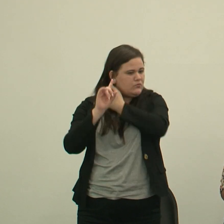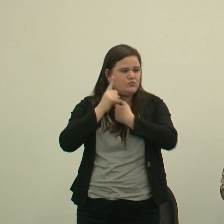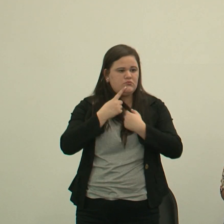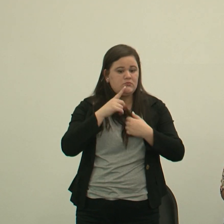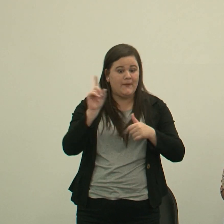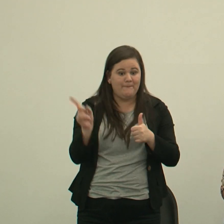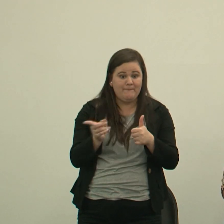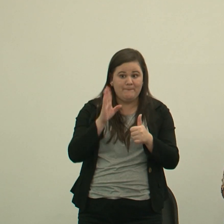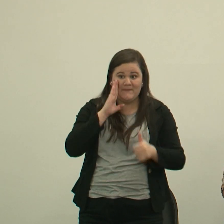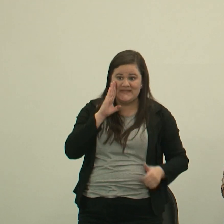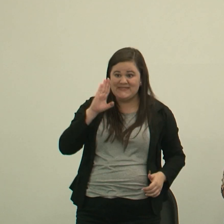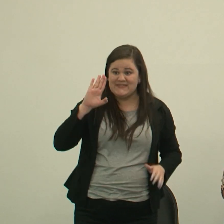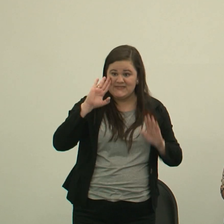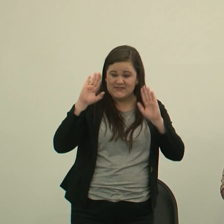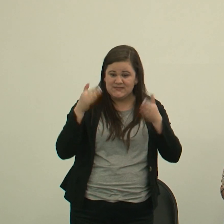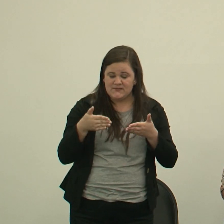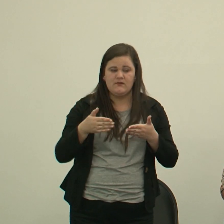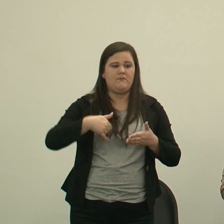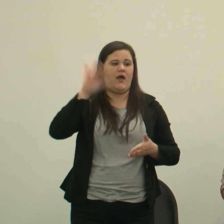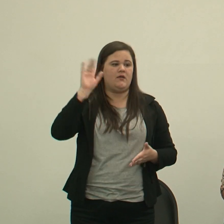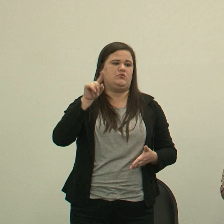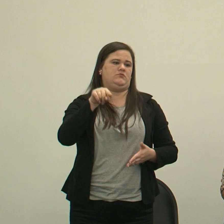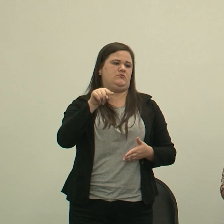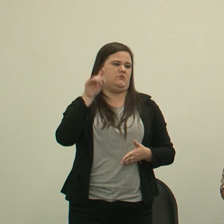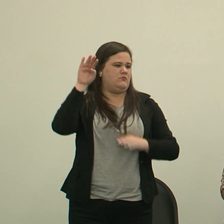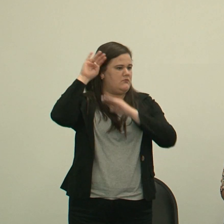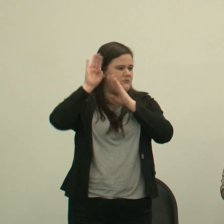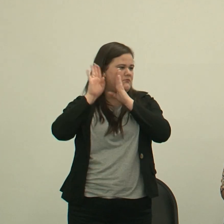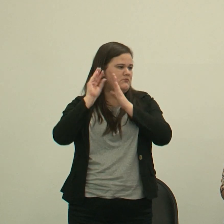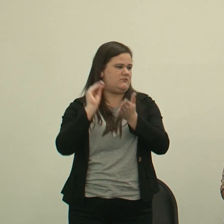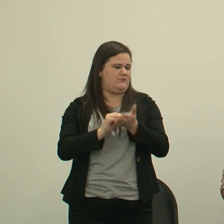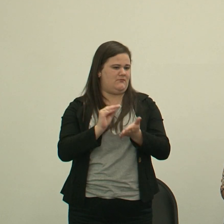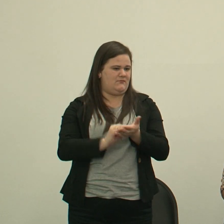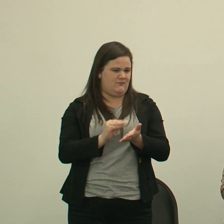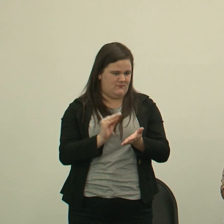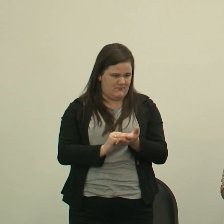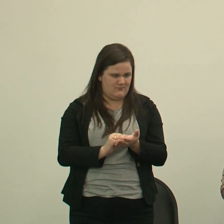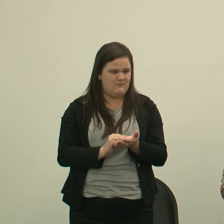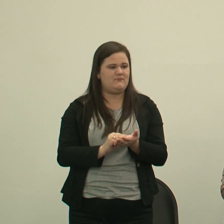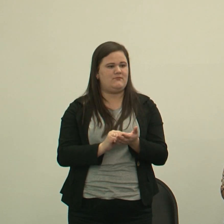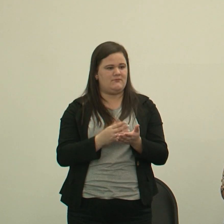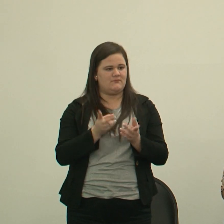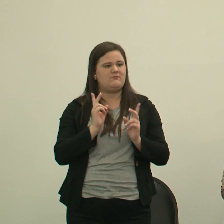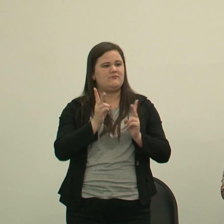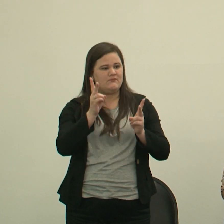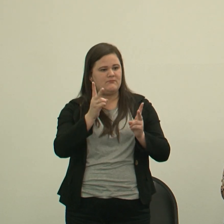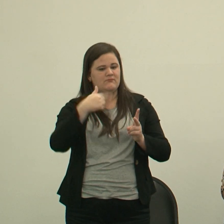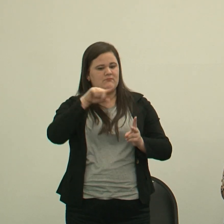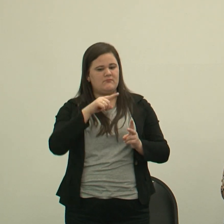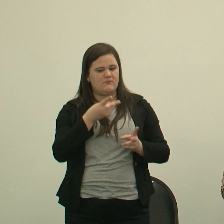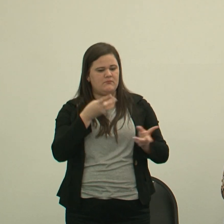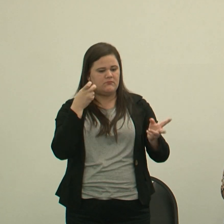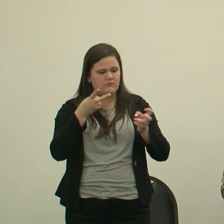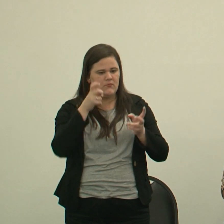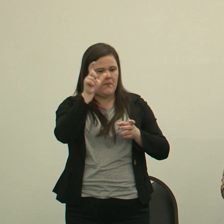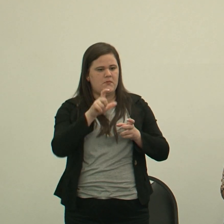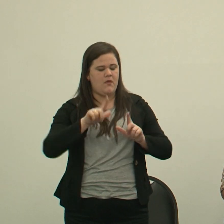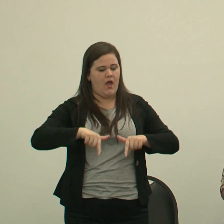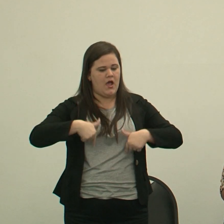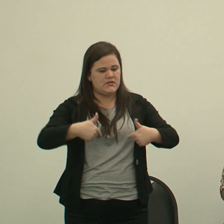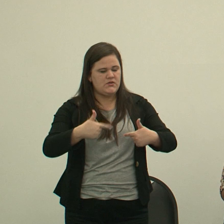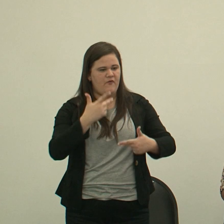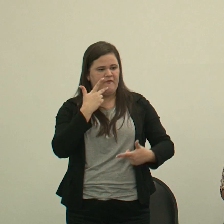defeito de audição, né? Não é normal. Então, toda essa relativização da personagem vai mostrando para a gente